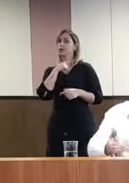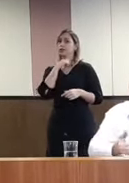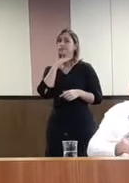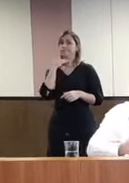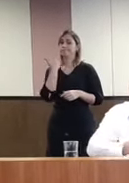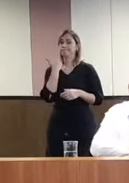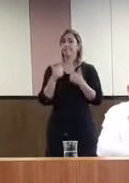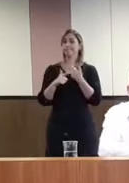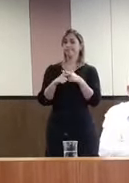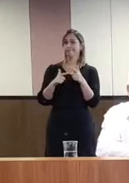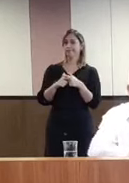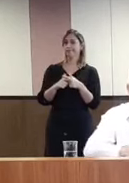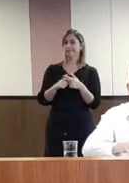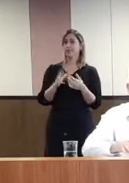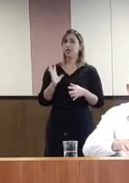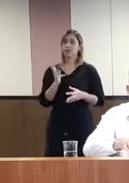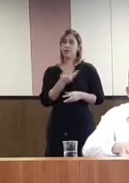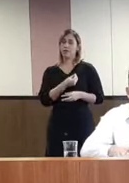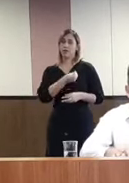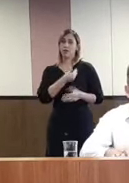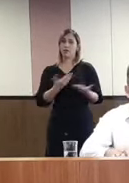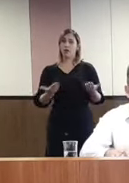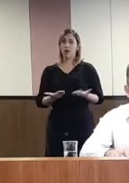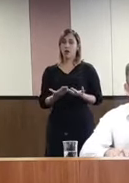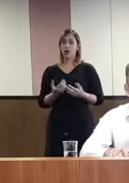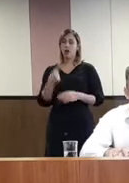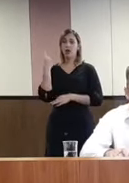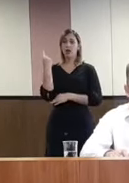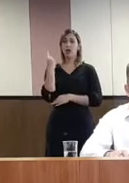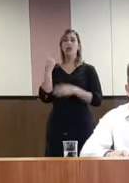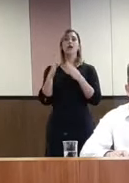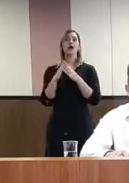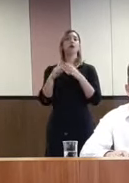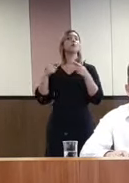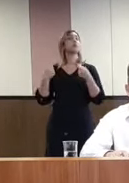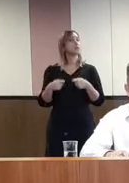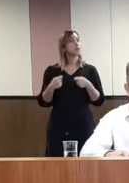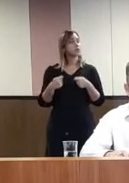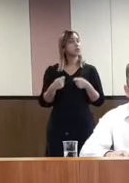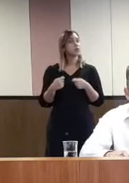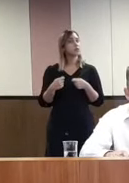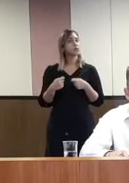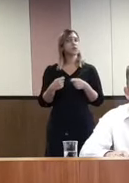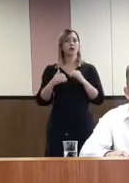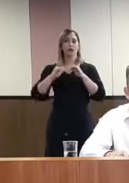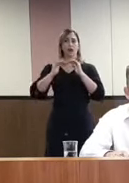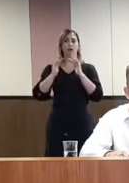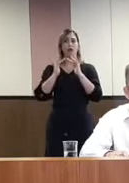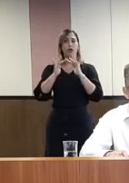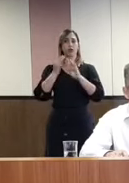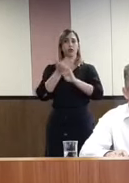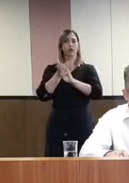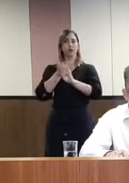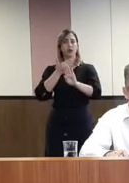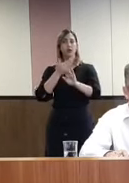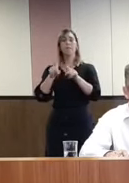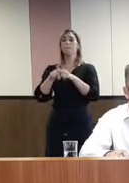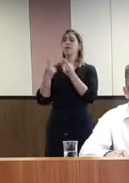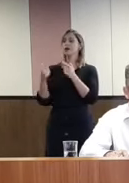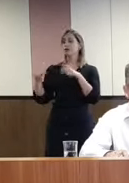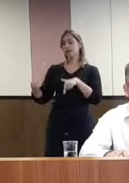mas pensando em salvar vidas. O isolamento social precisa continuar. Agora, as atividades econômicas, elas